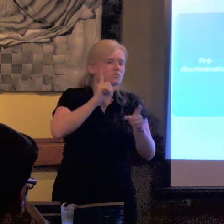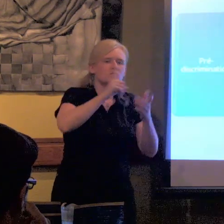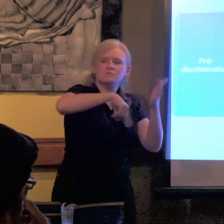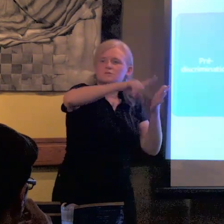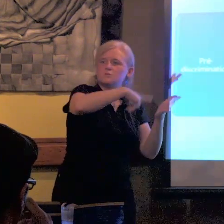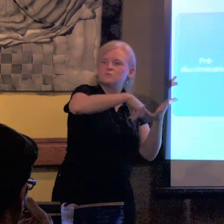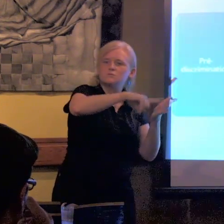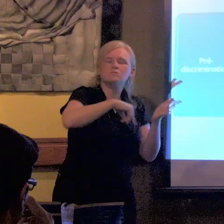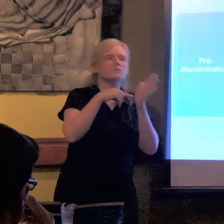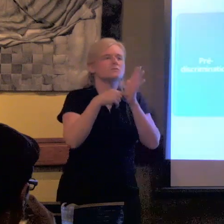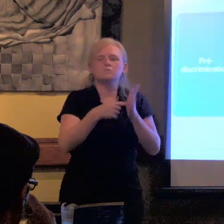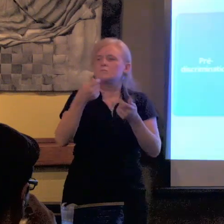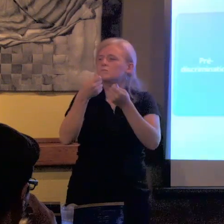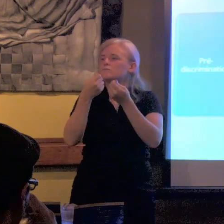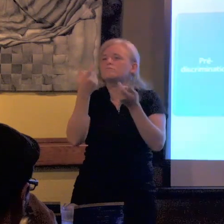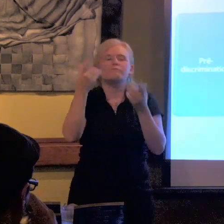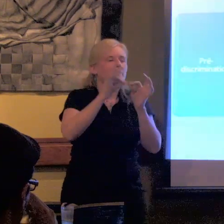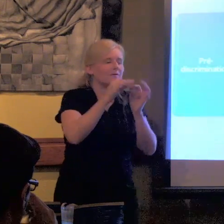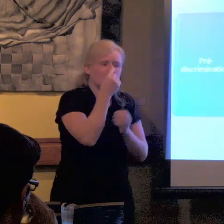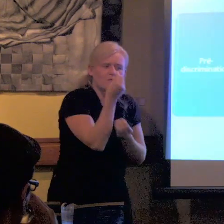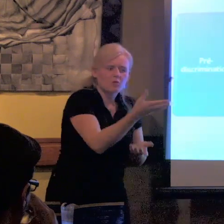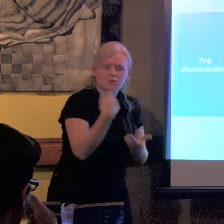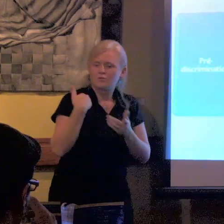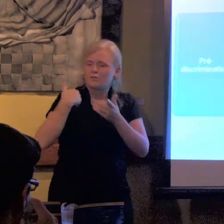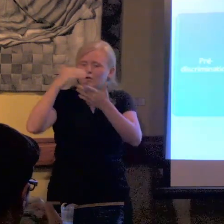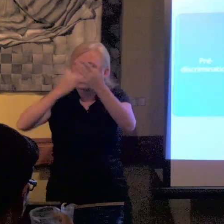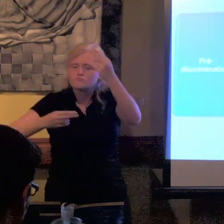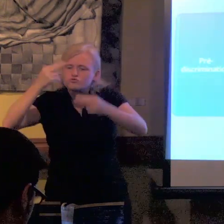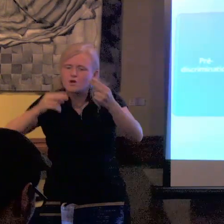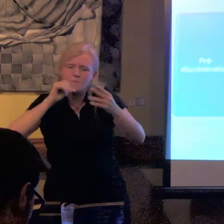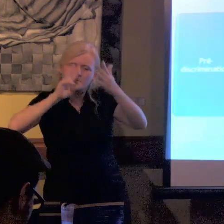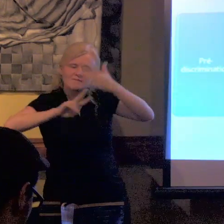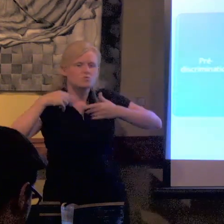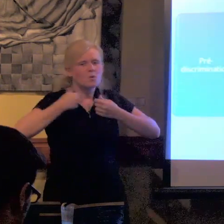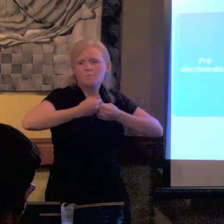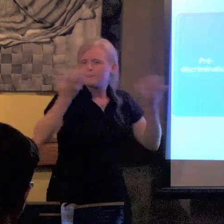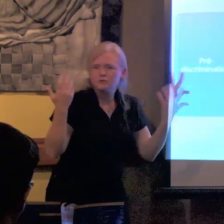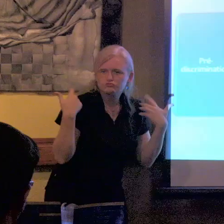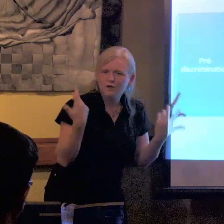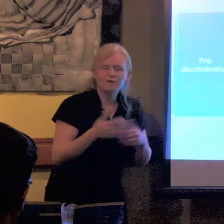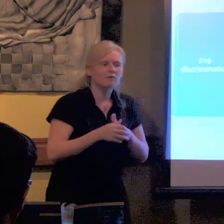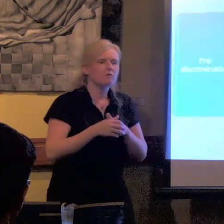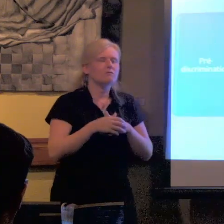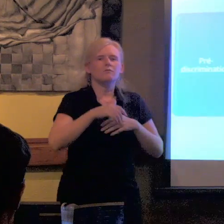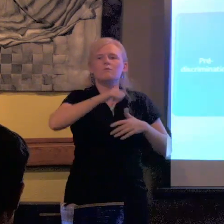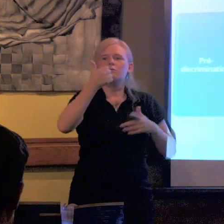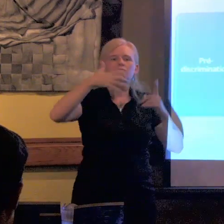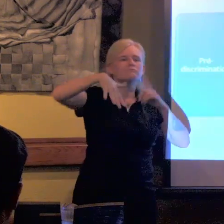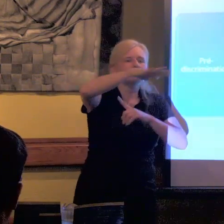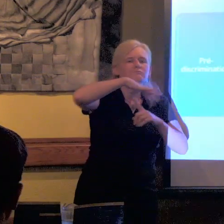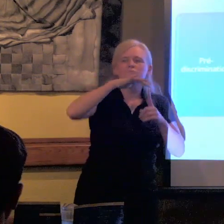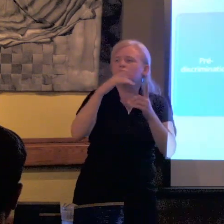N'ont pas été élaborés en fonction des personnes sourdes, de la discrimination possible envers les personnes sourdes. Ne serait-ce que le droit à avoir un interprète.